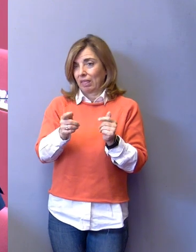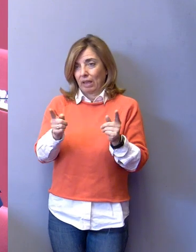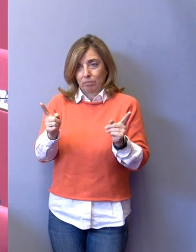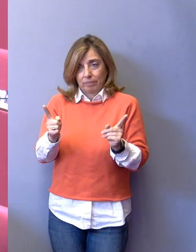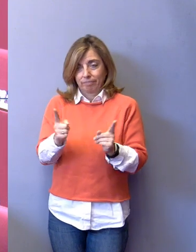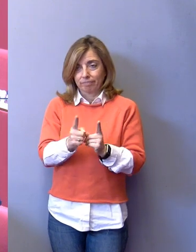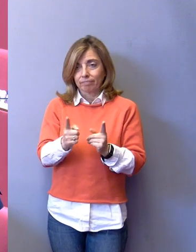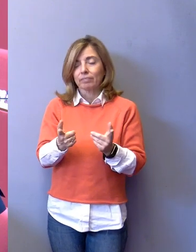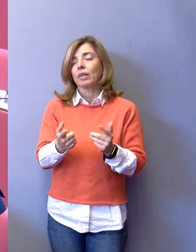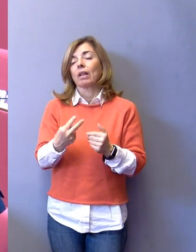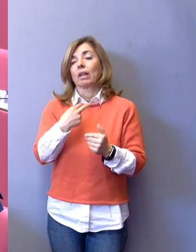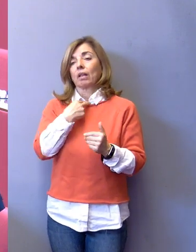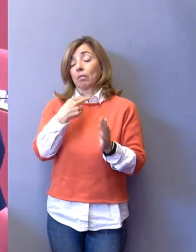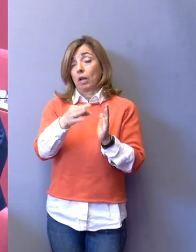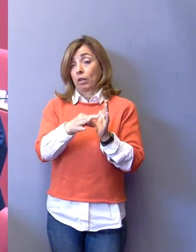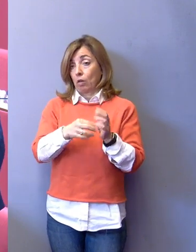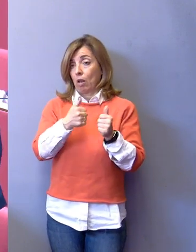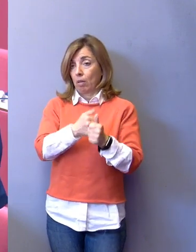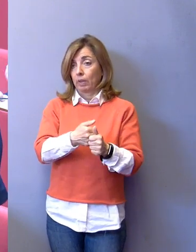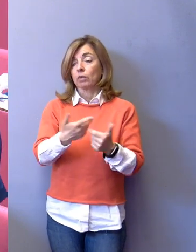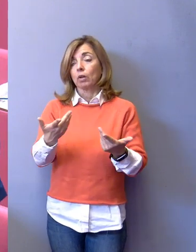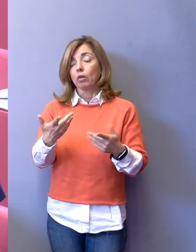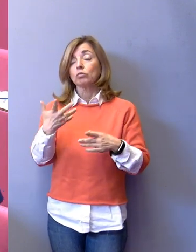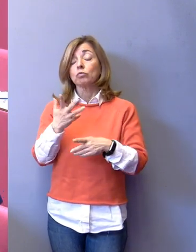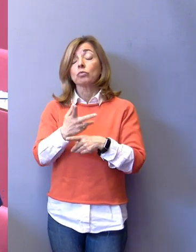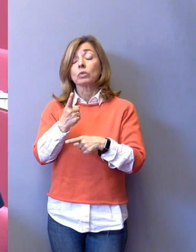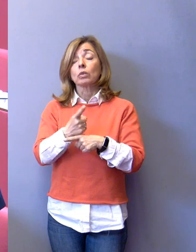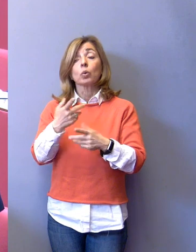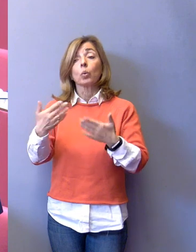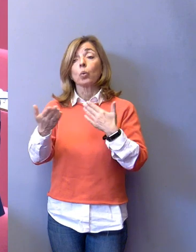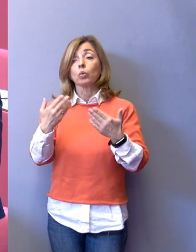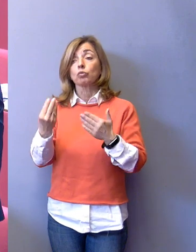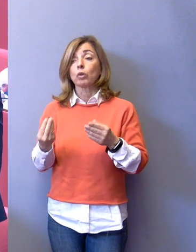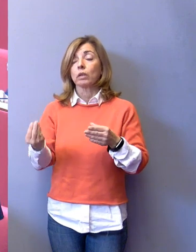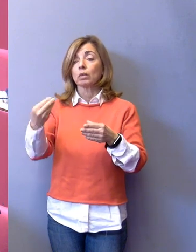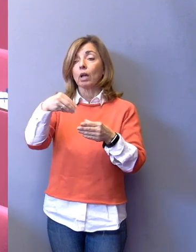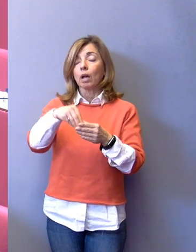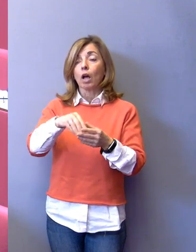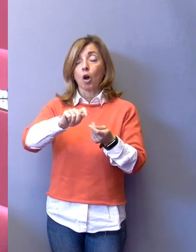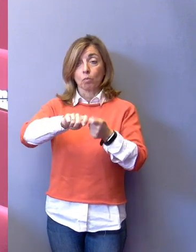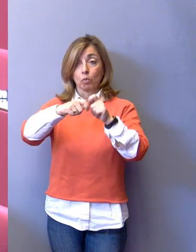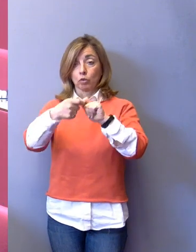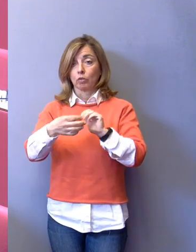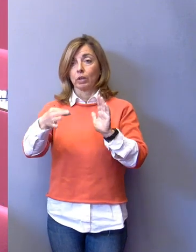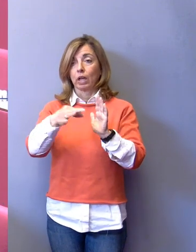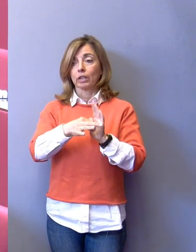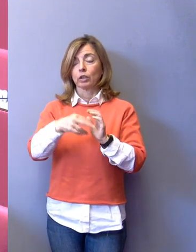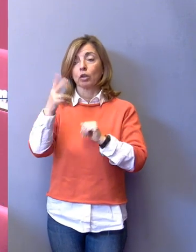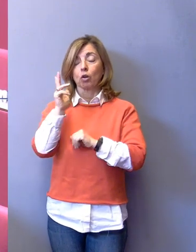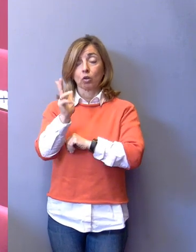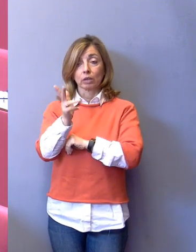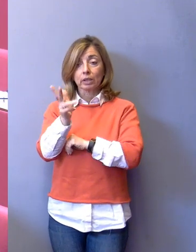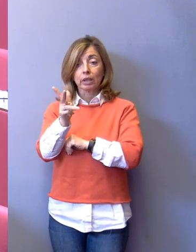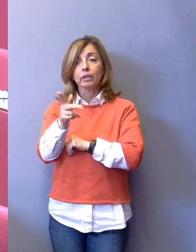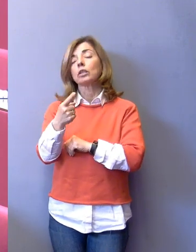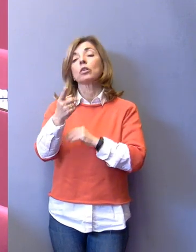regolamento mi impone mi limito a segnalare l'urgenza ad introdurre le modifiche di quell'articolo 13 che esone erano gli interventi di edilizia scolastica pubblica